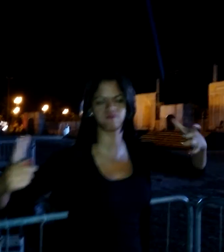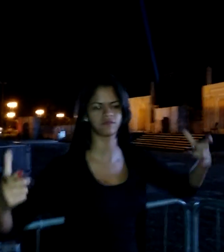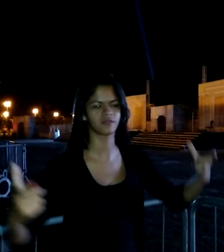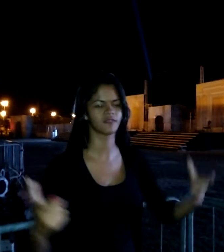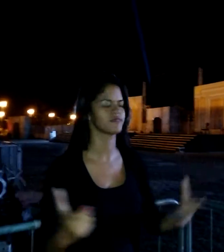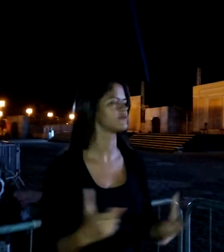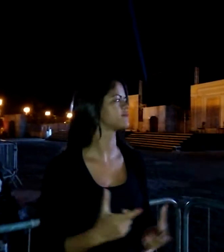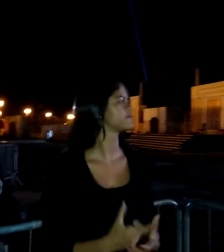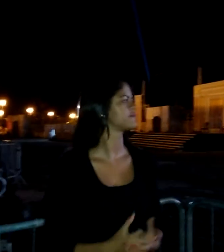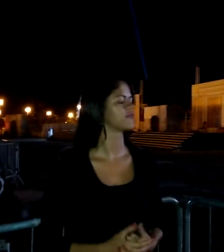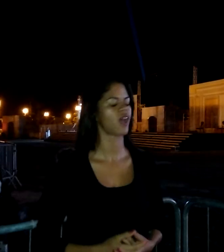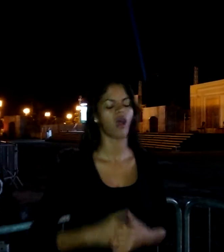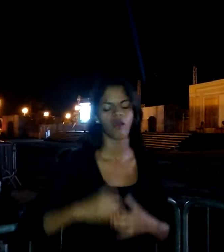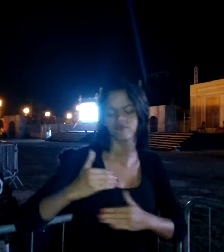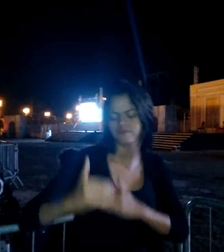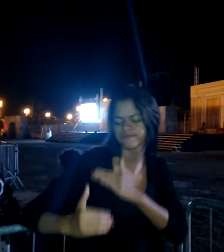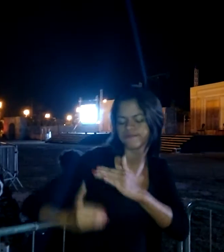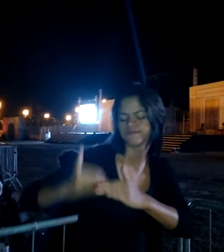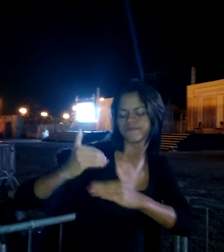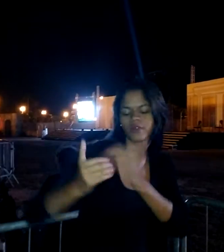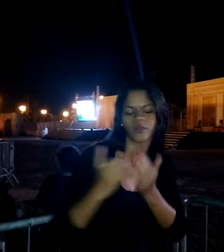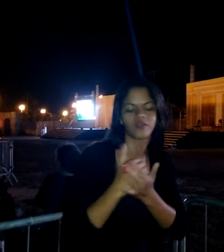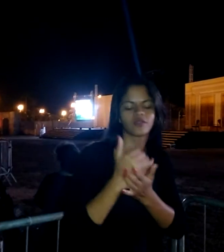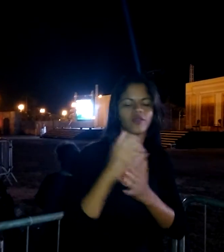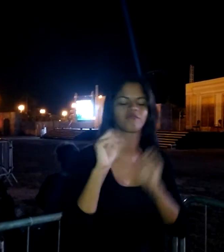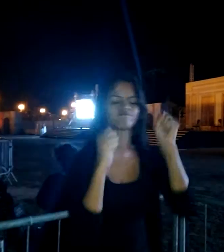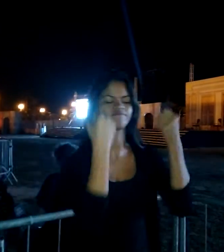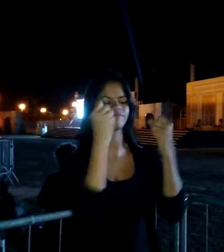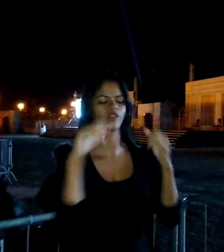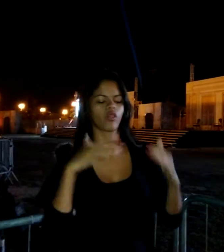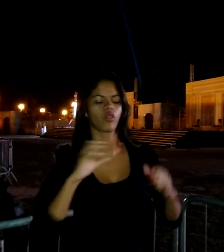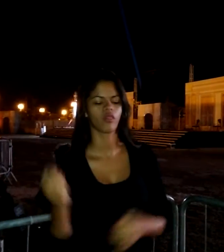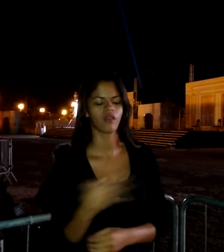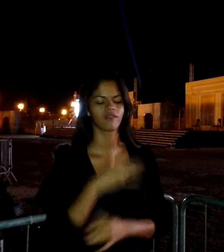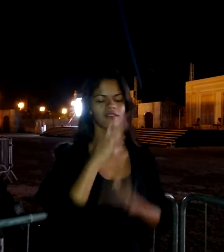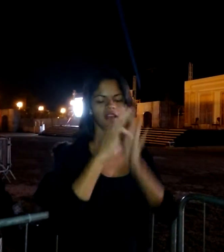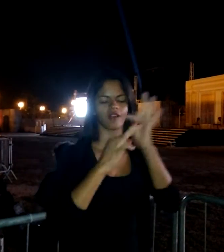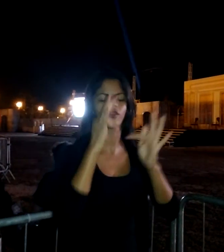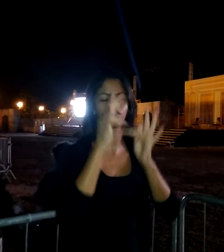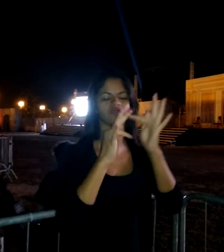O progresso veio com as indústrias, novas tecnologias e muito trabalho.